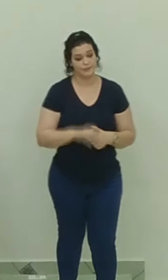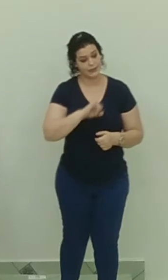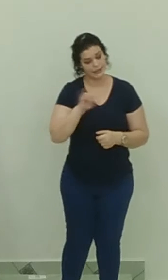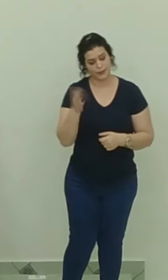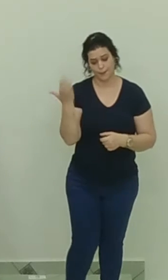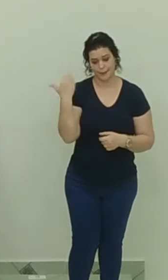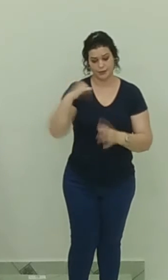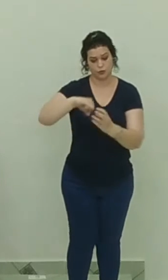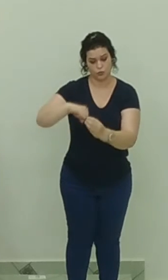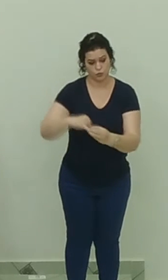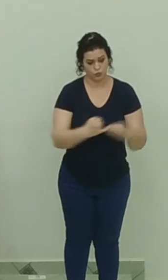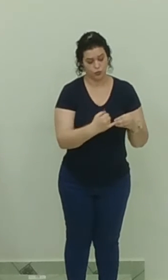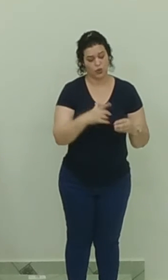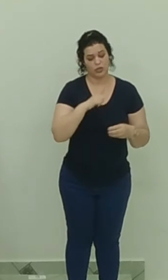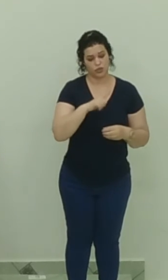jebuseus,